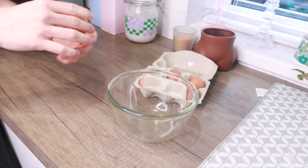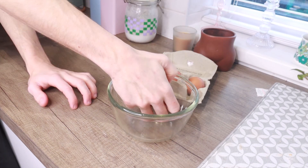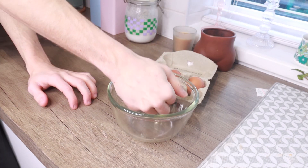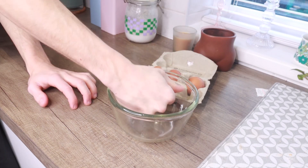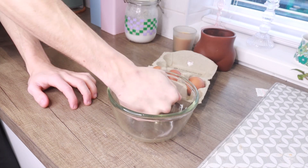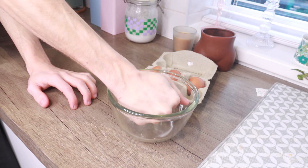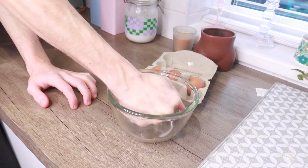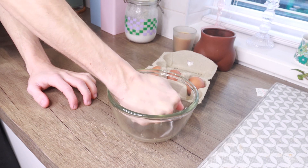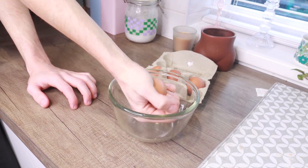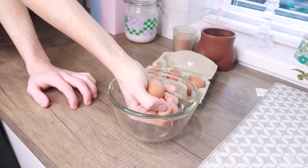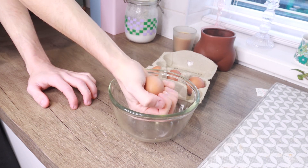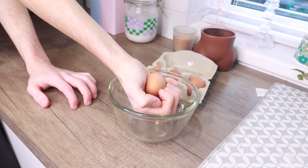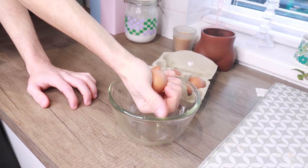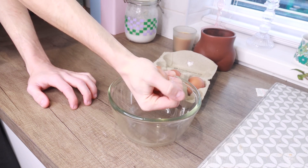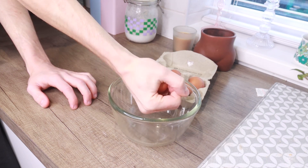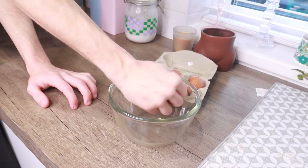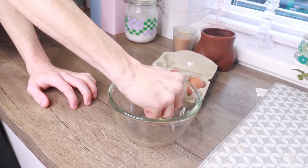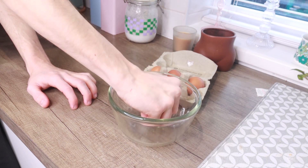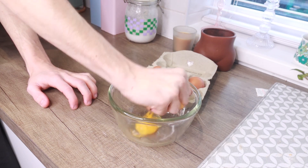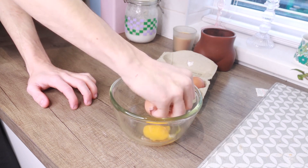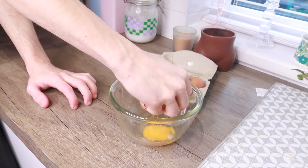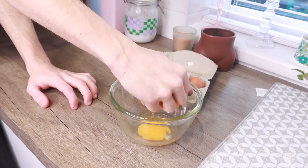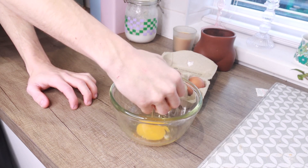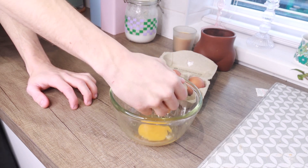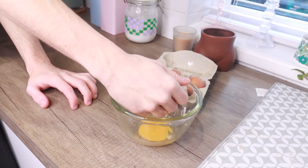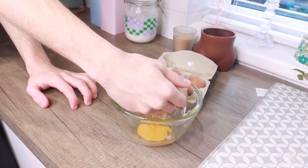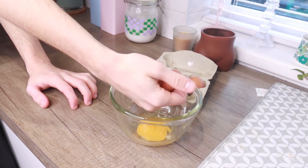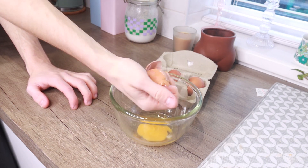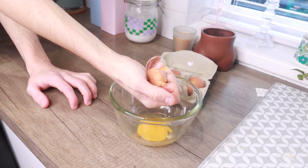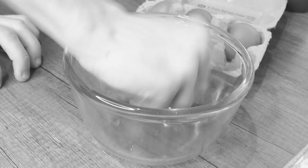this skin? Mae'n rhaid chi fel roedd... Oh! Wow!